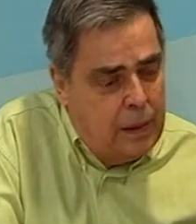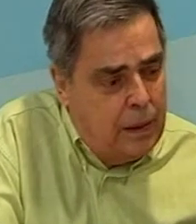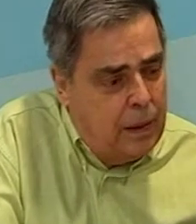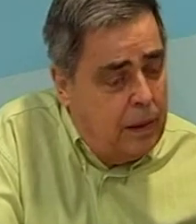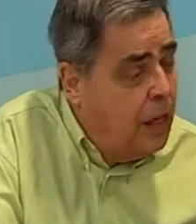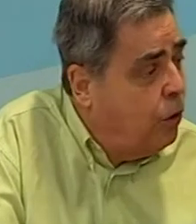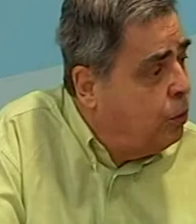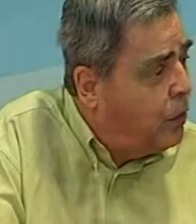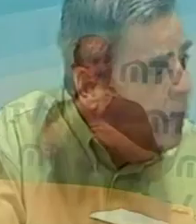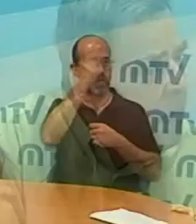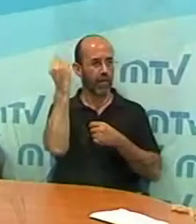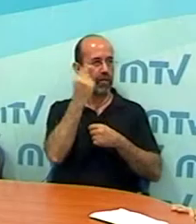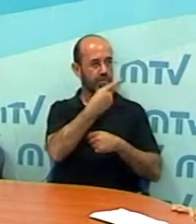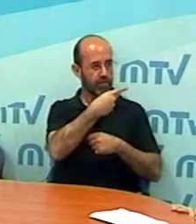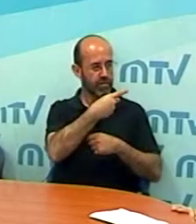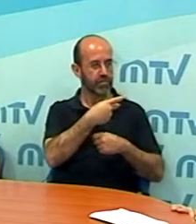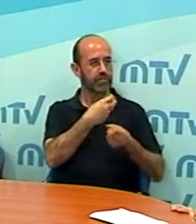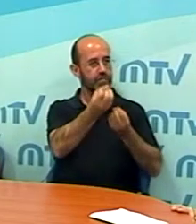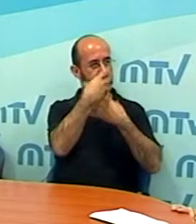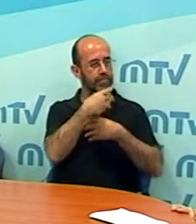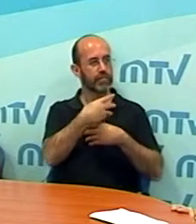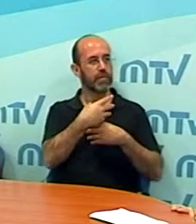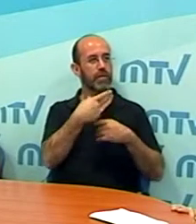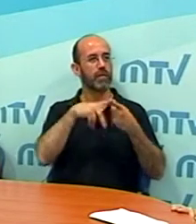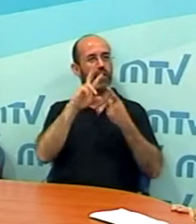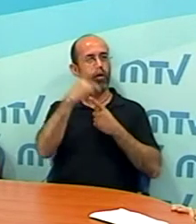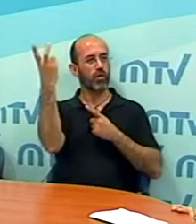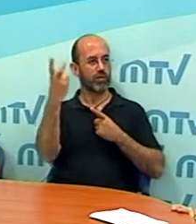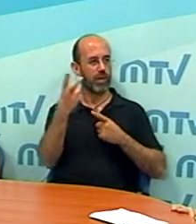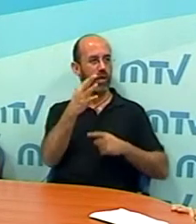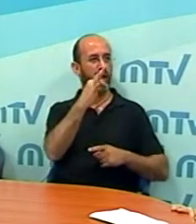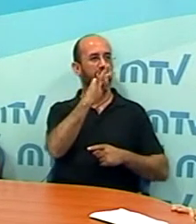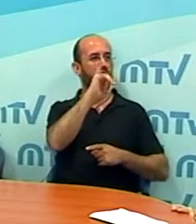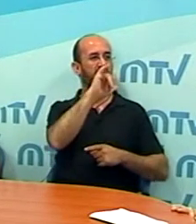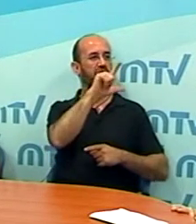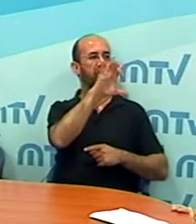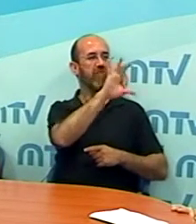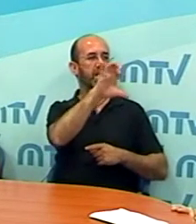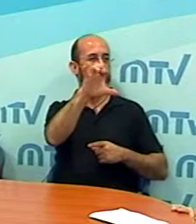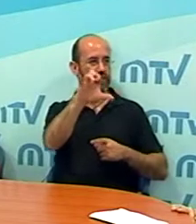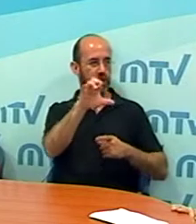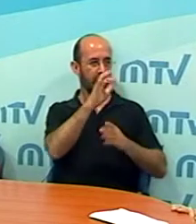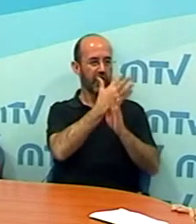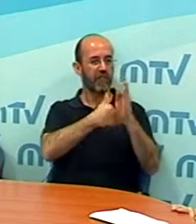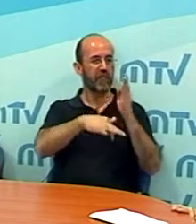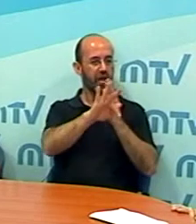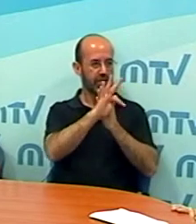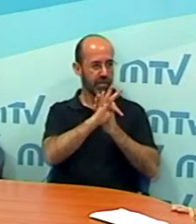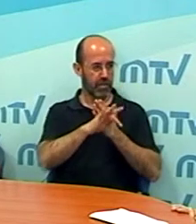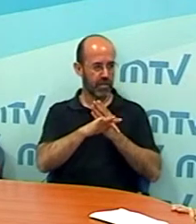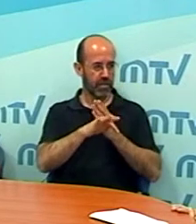hablaban, Diego y usted, acerca de otra sigla, FILSE. ¿Qué significa FILSE?